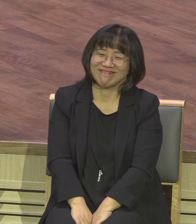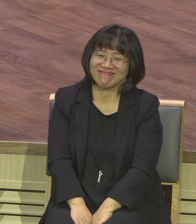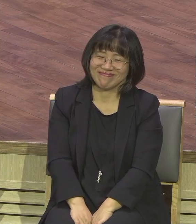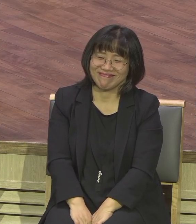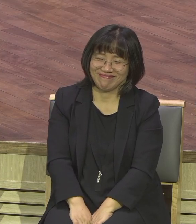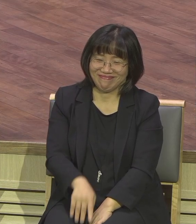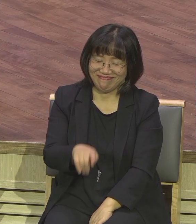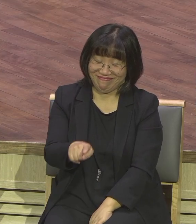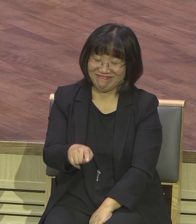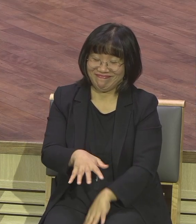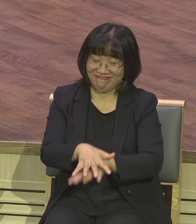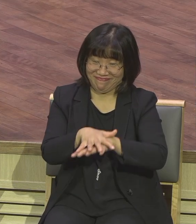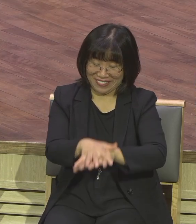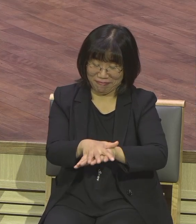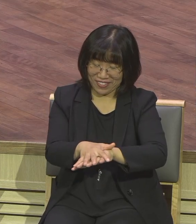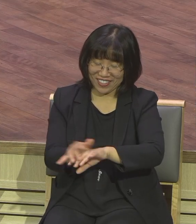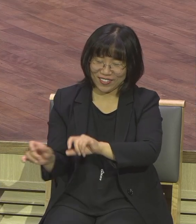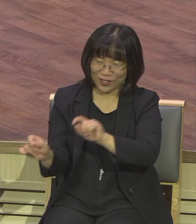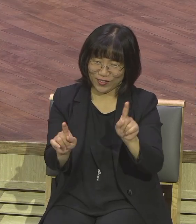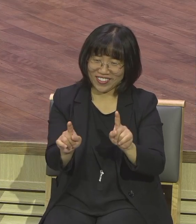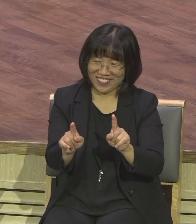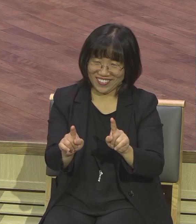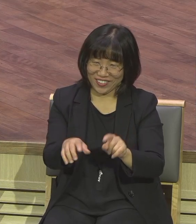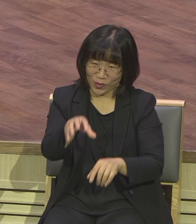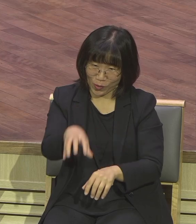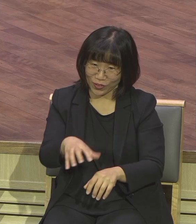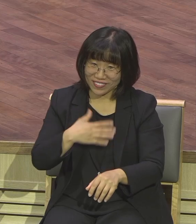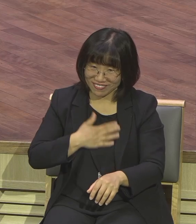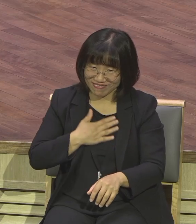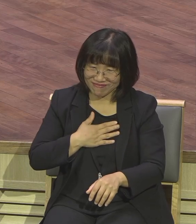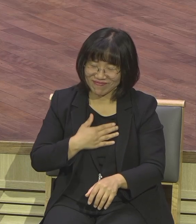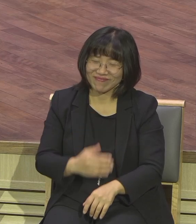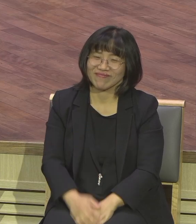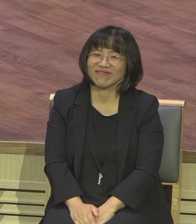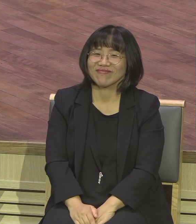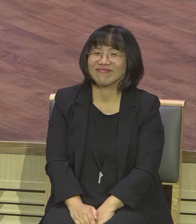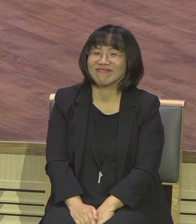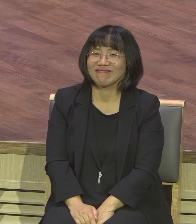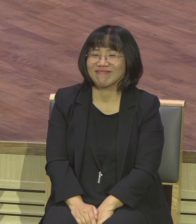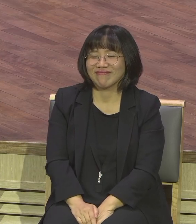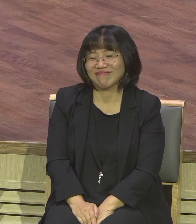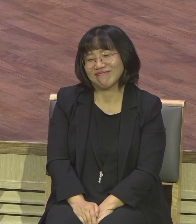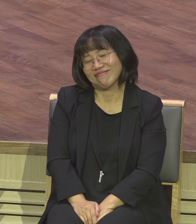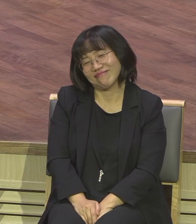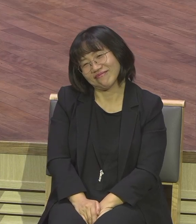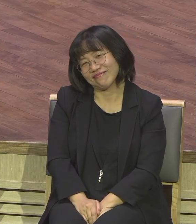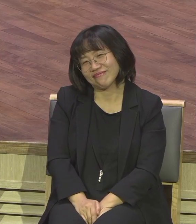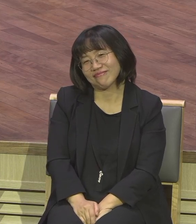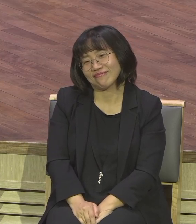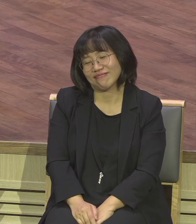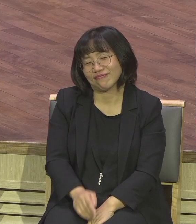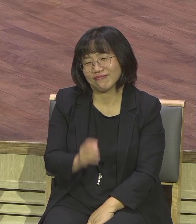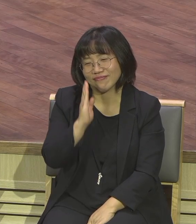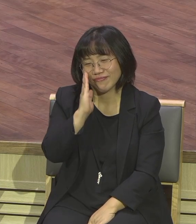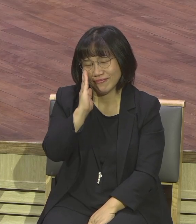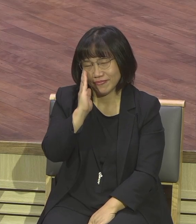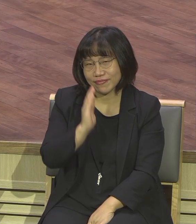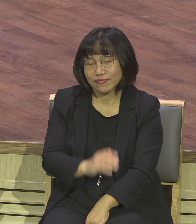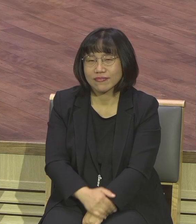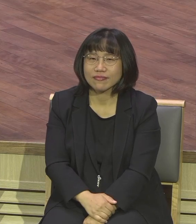그 심폐소생하는 그 자리 거기 그거 하라고. 그 무슨 말을 합니까? 제가 이 말 좀 이유가